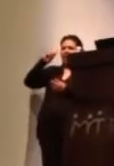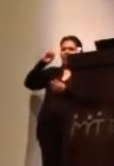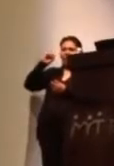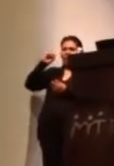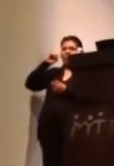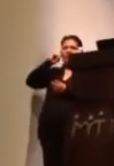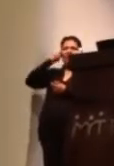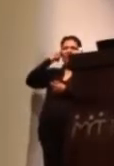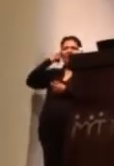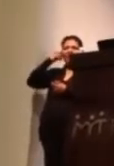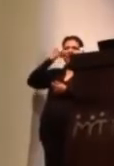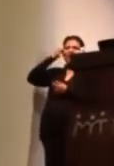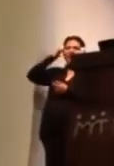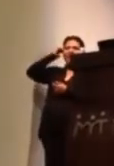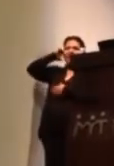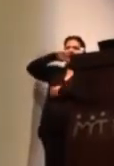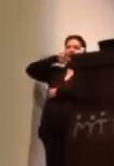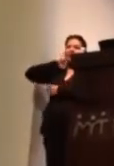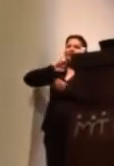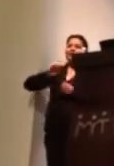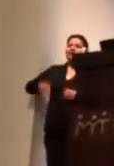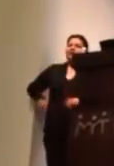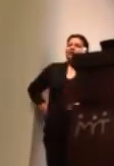¿Cuál? ¿Chanfle?